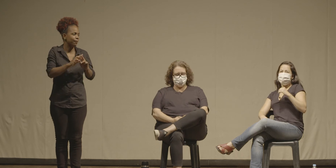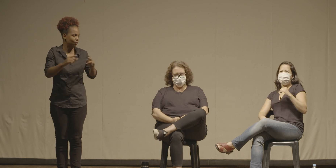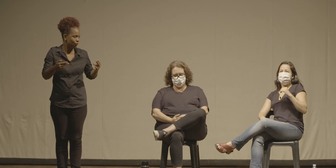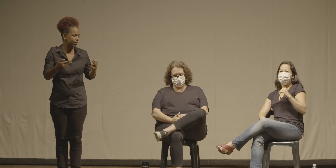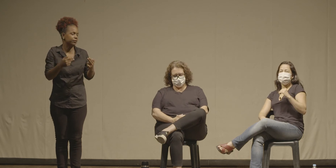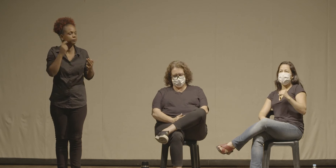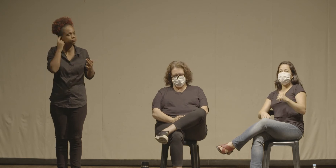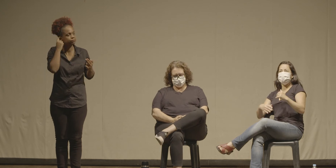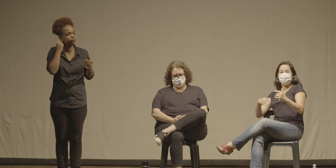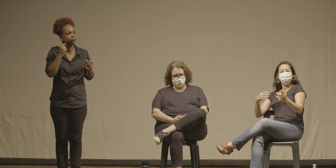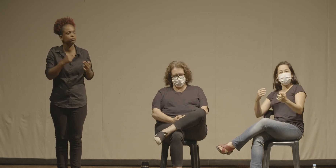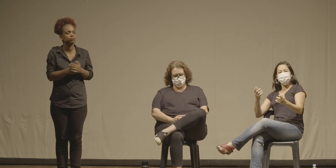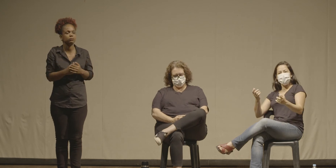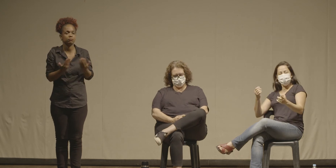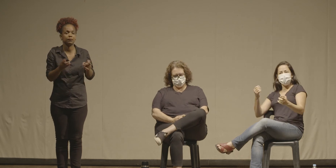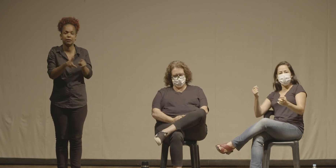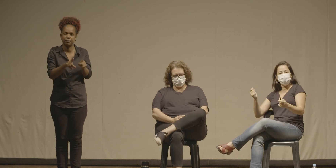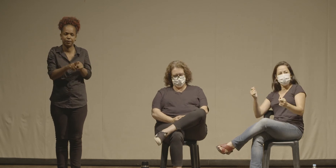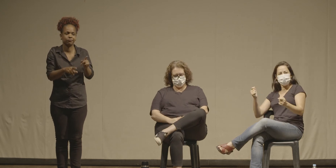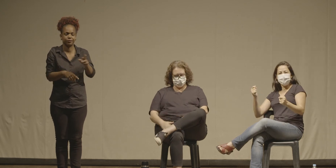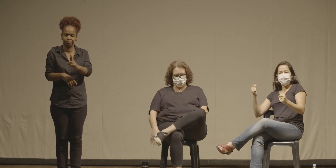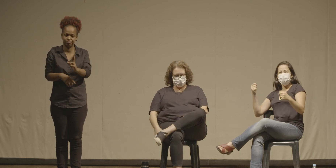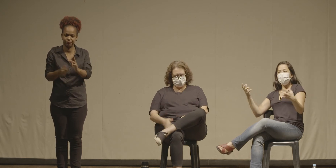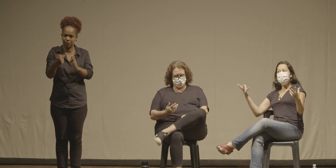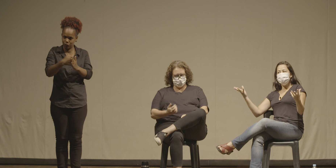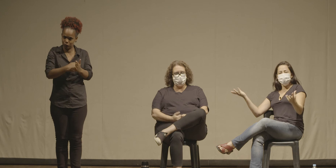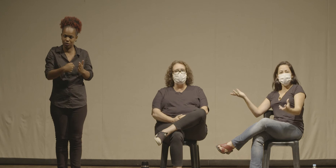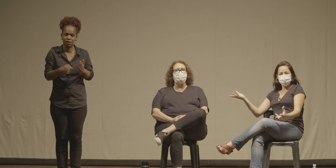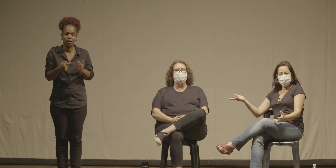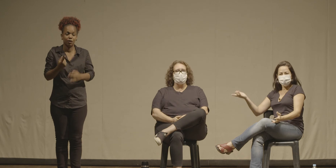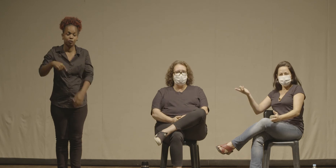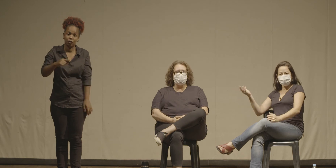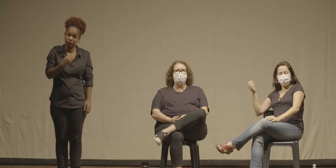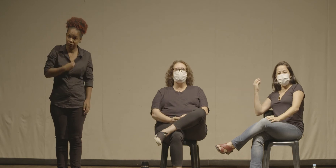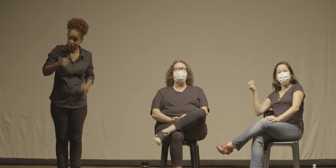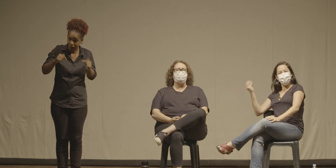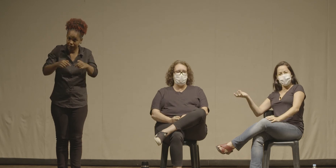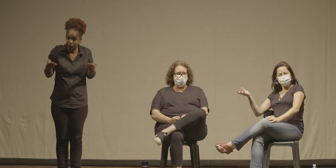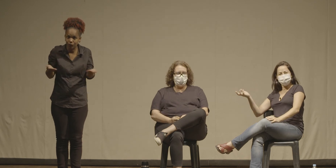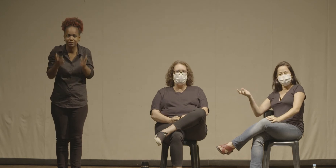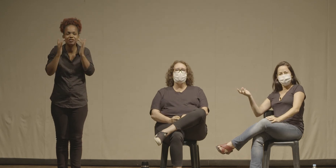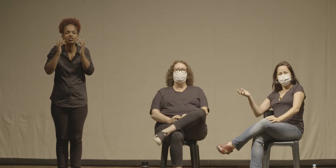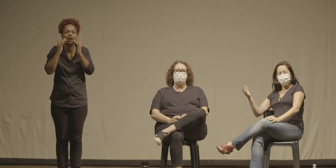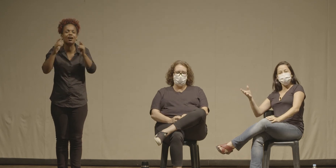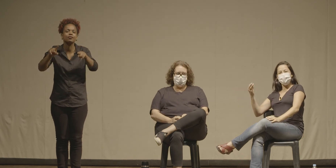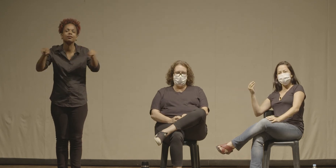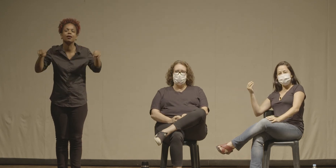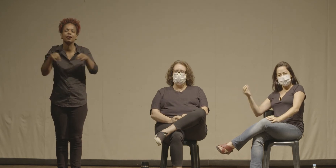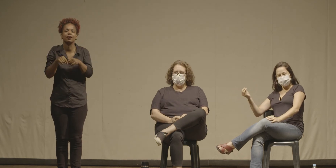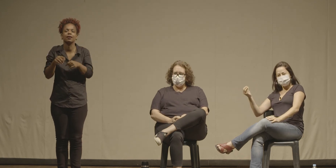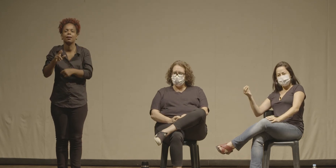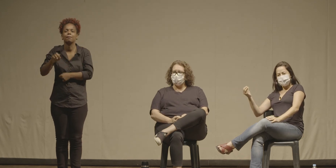assim, respondendo também a sua pergunta, olha onde nós estamos hoje. A gente está num teatro, Teatro